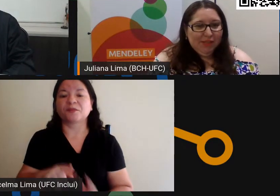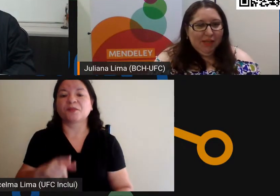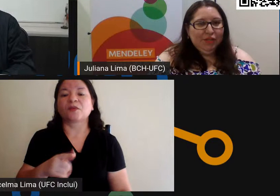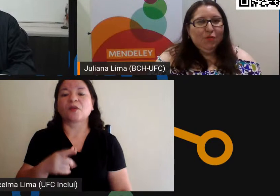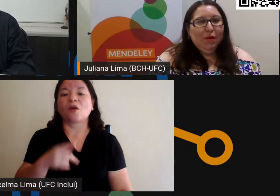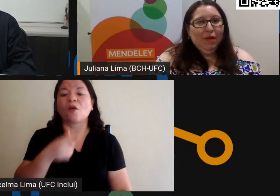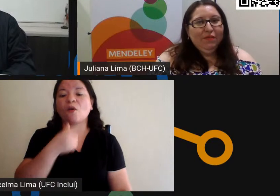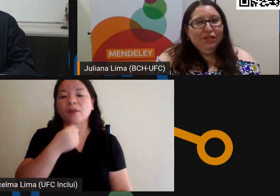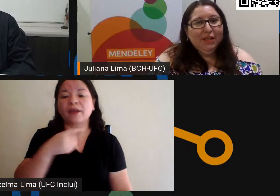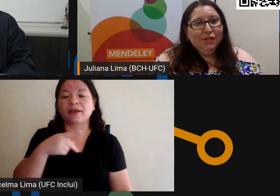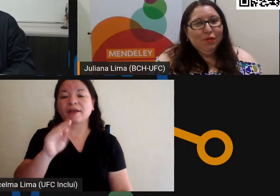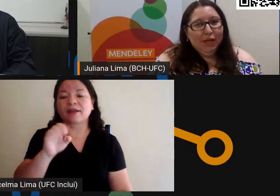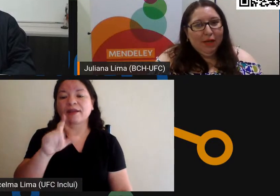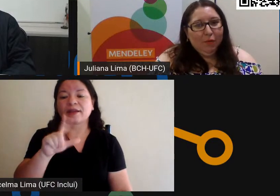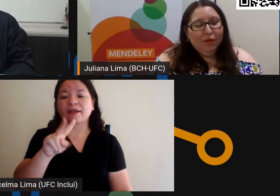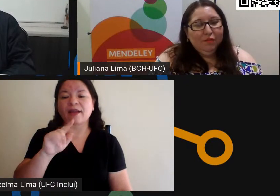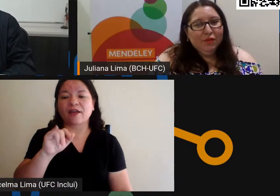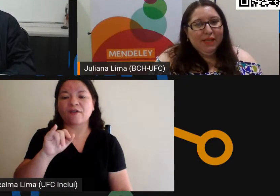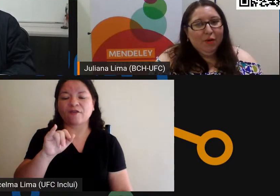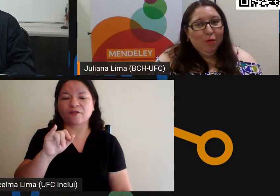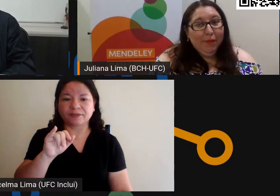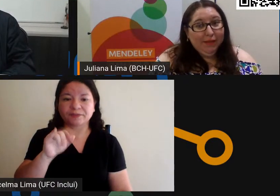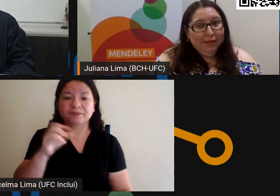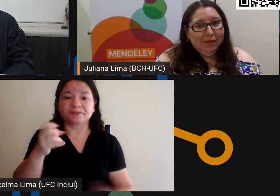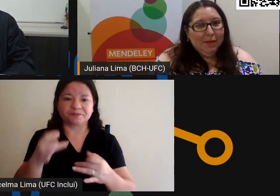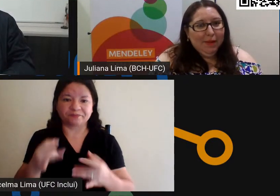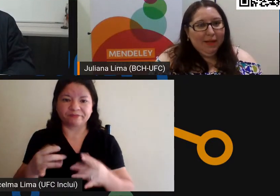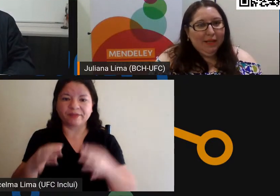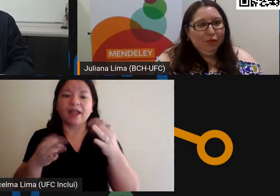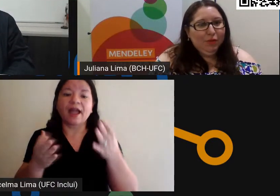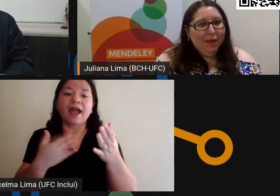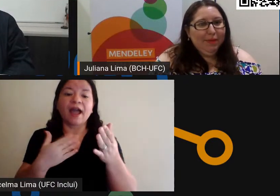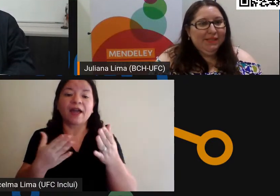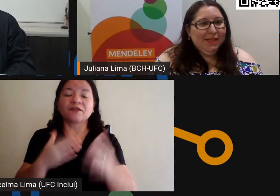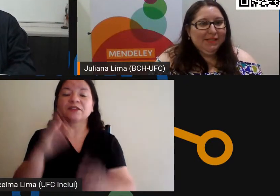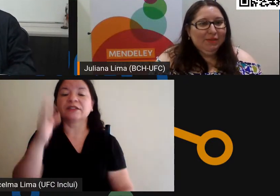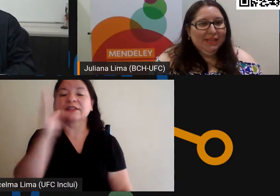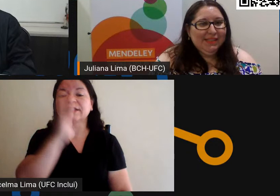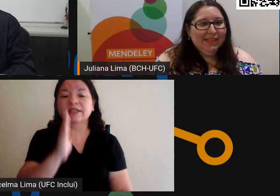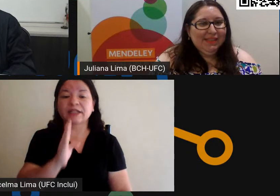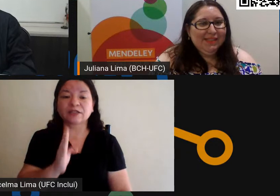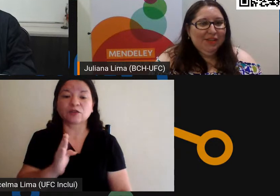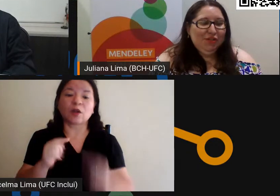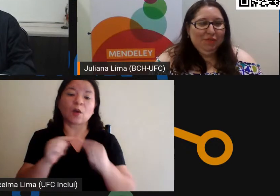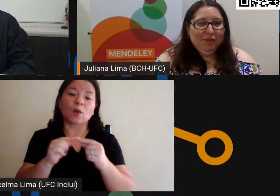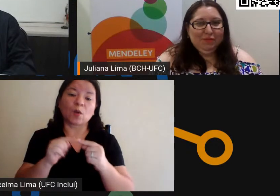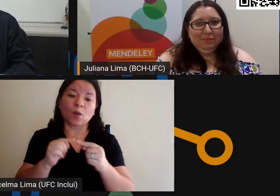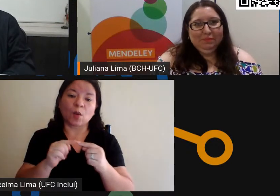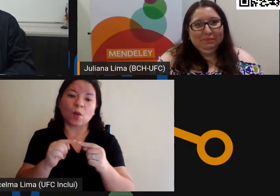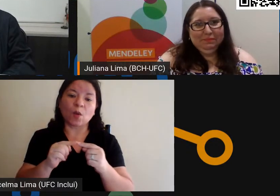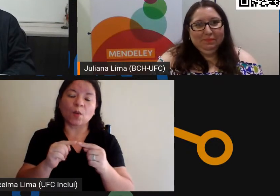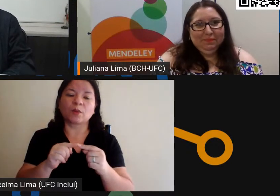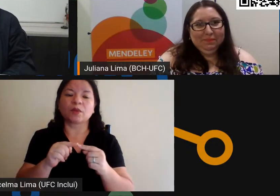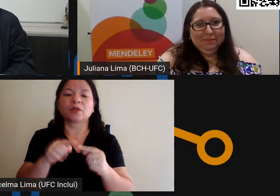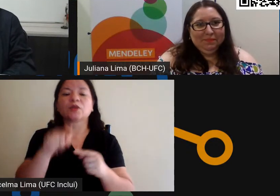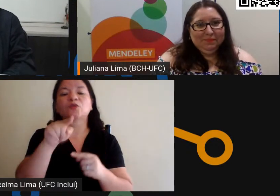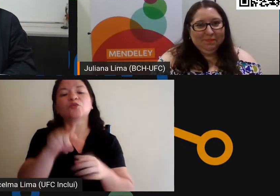ele diz o seguinte, qual revista nacional você recomenda para leitura e apreciação da escrita científica?